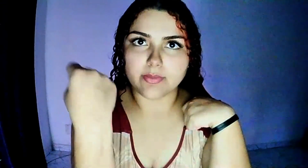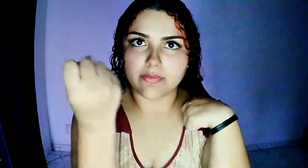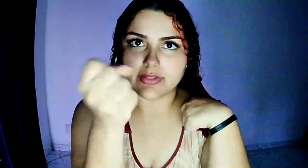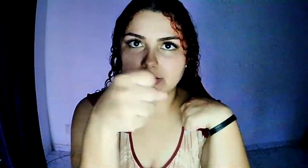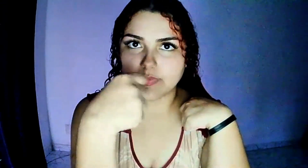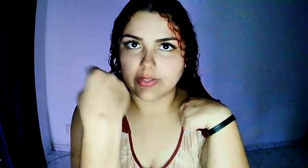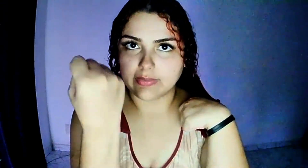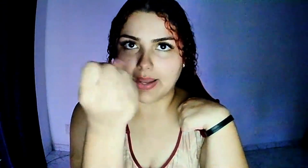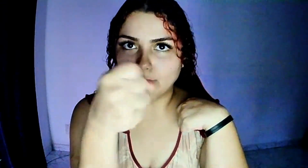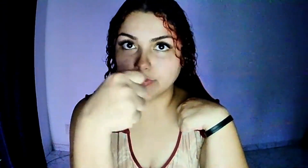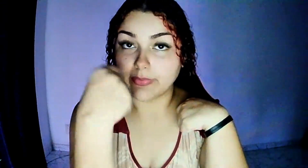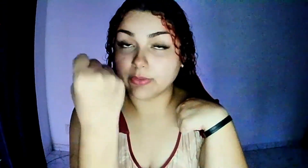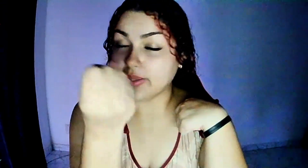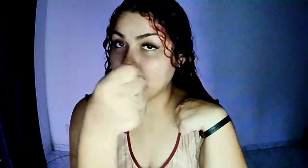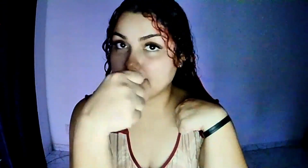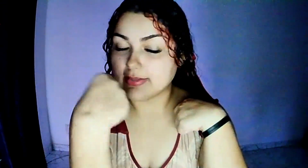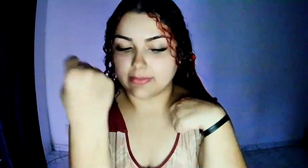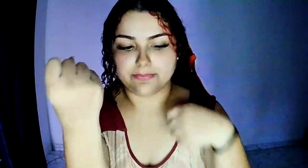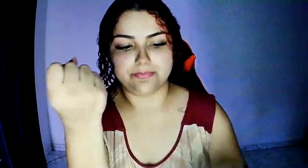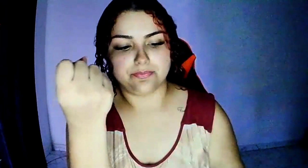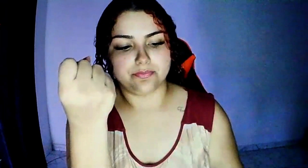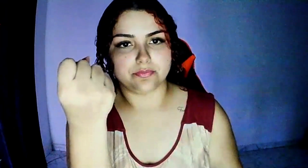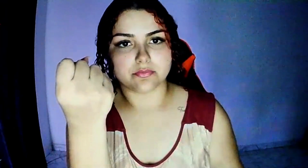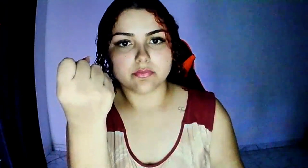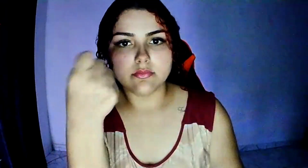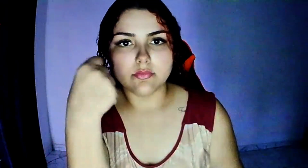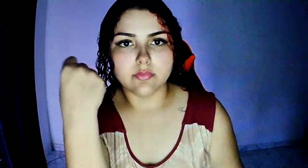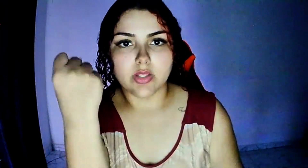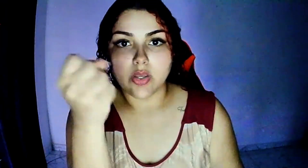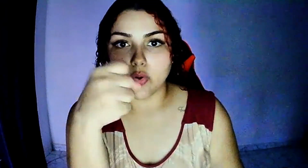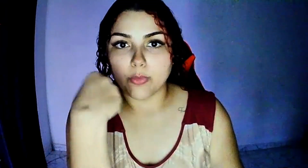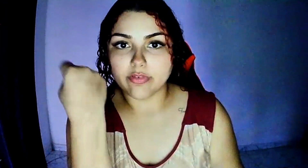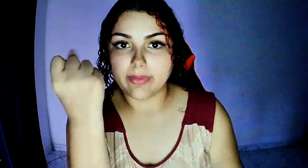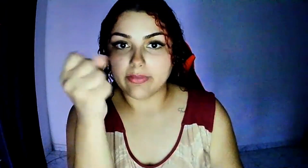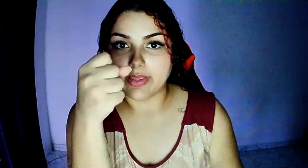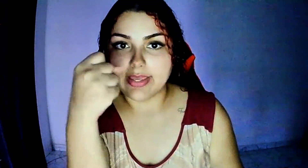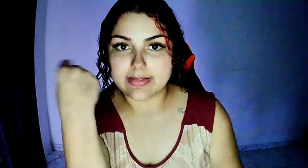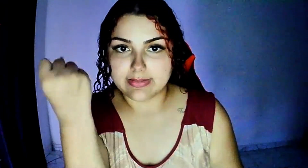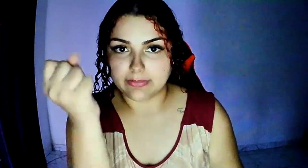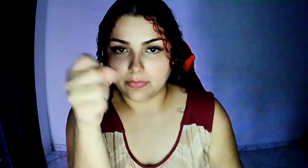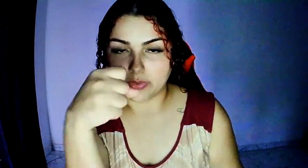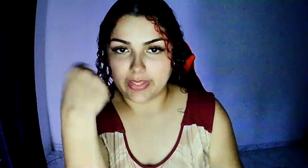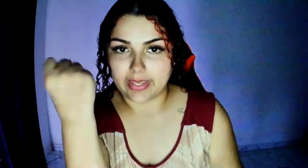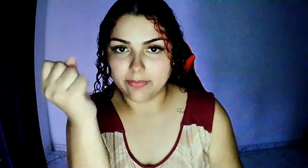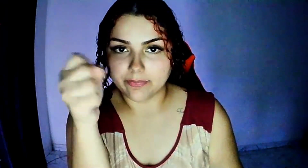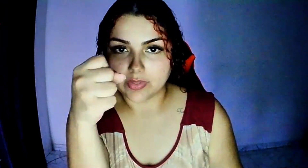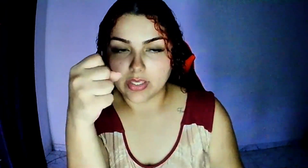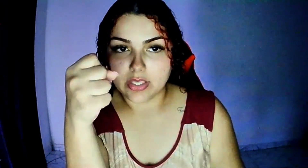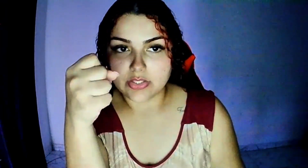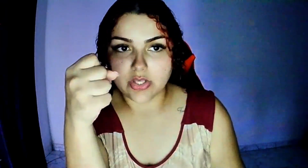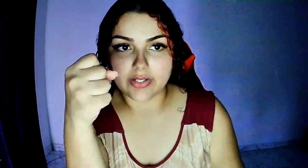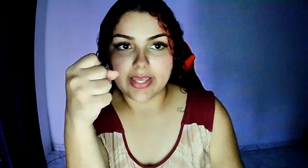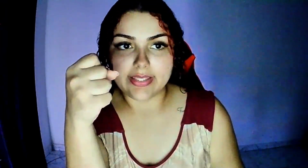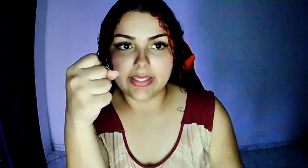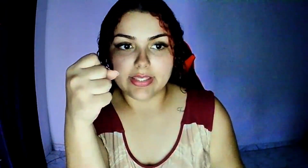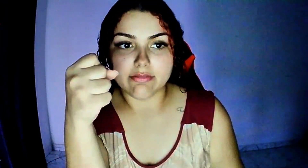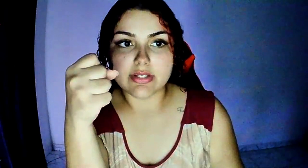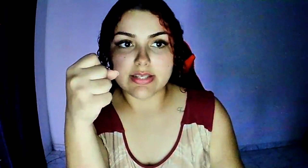para vocês verem, tá? O movimento é esse. O movimento é esse, ok? Só que aí você